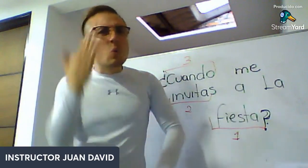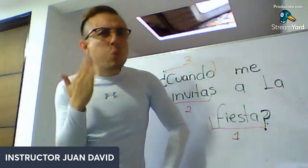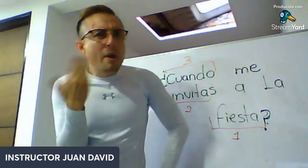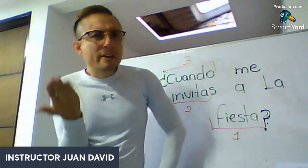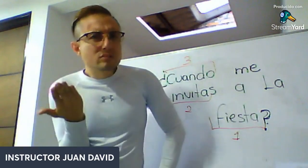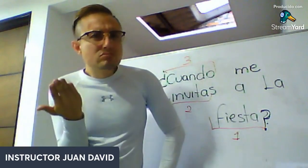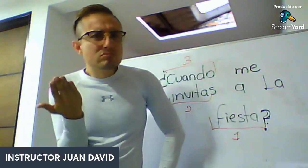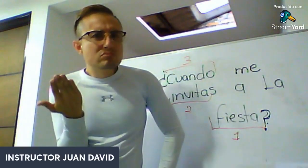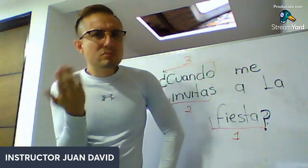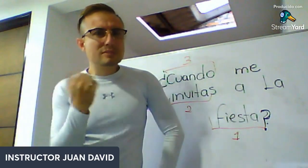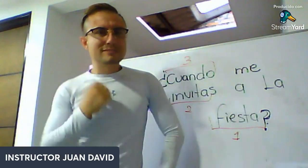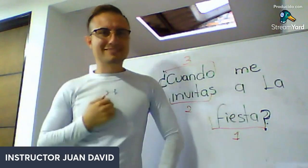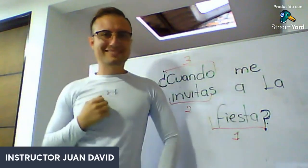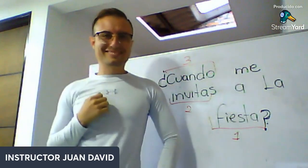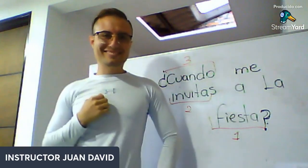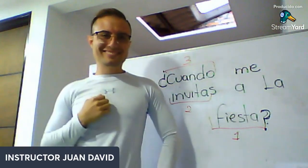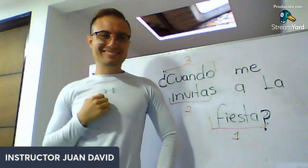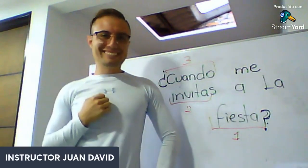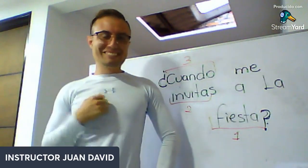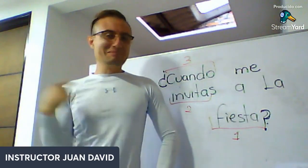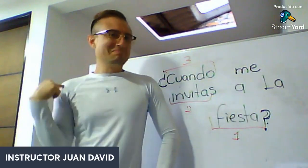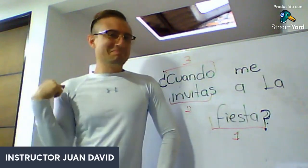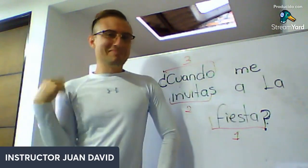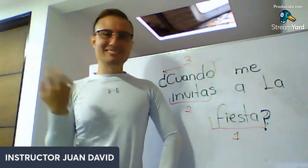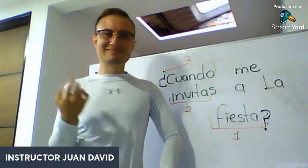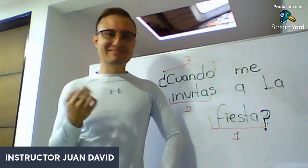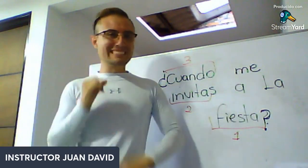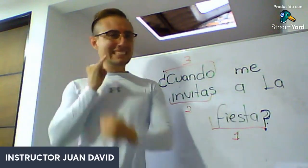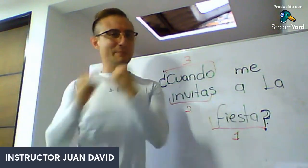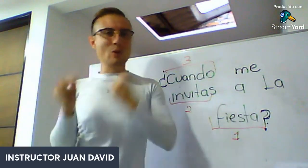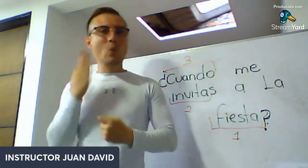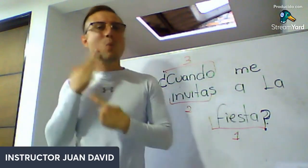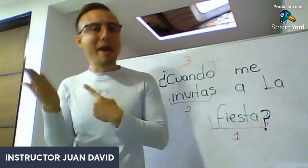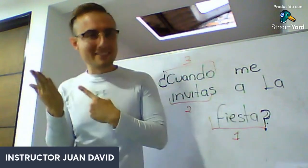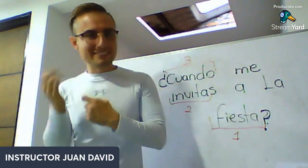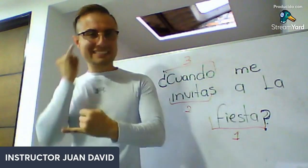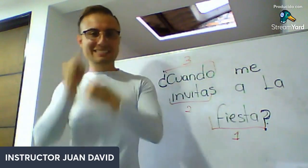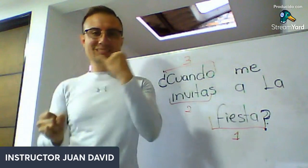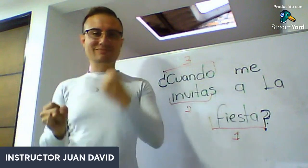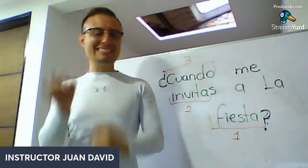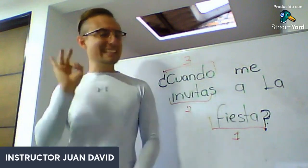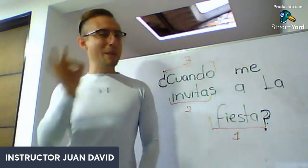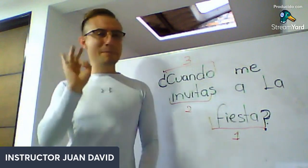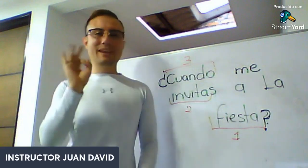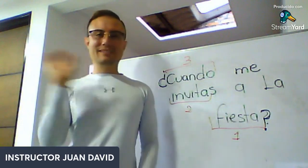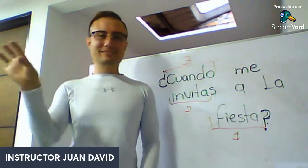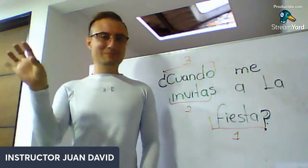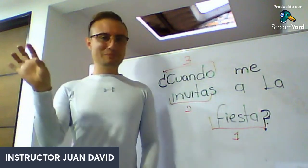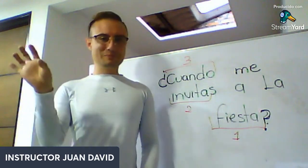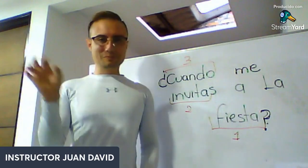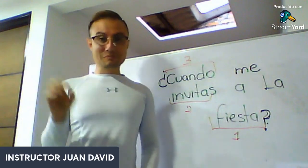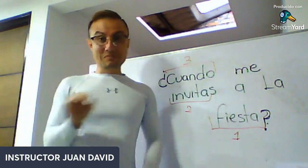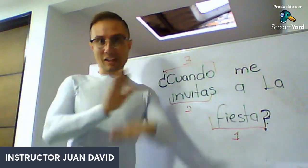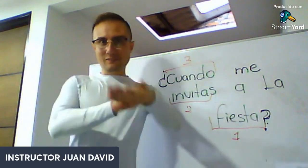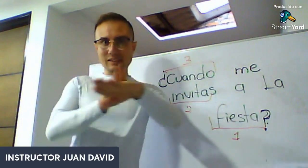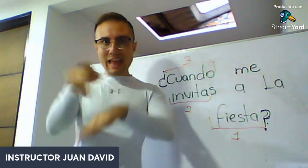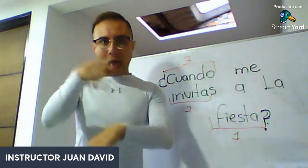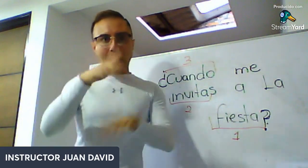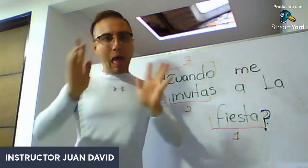ah bueno profesor en la secretaria de educación cuando empiezan los contratos si es